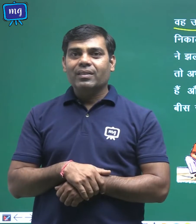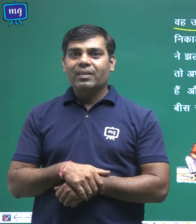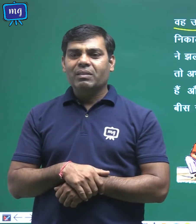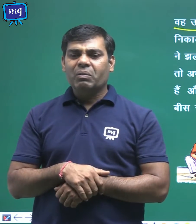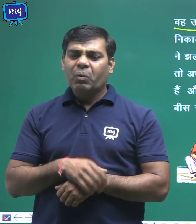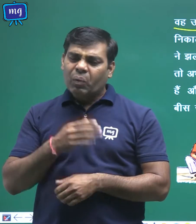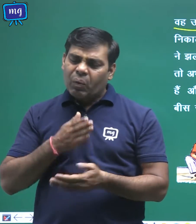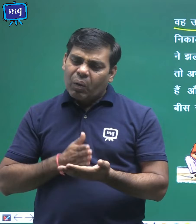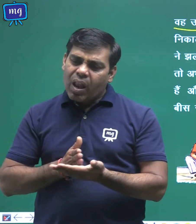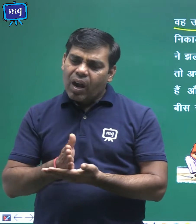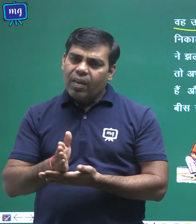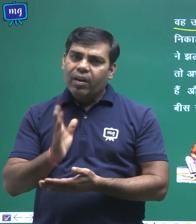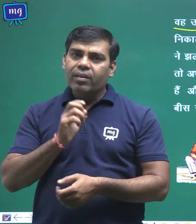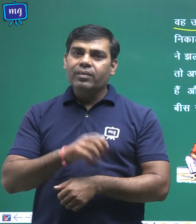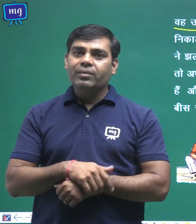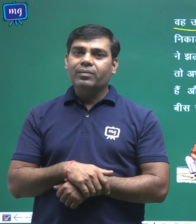लगातार